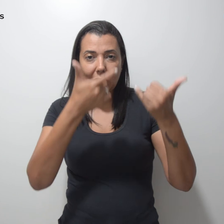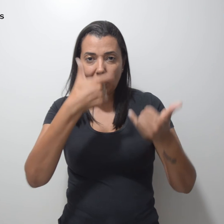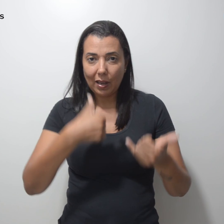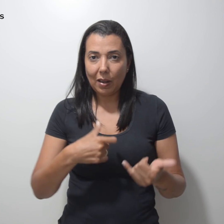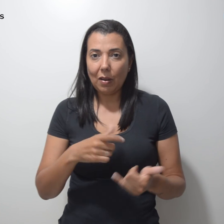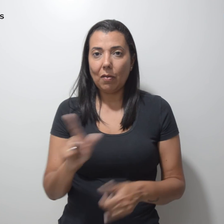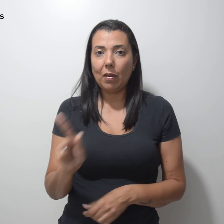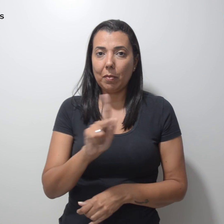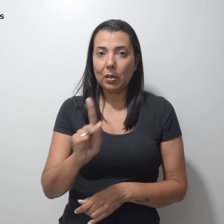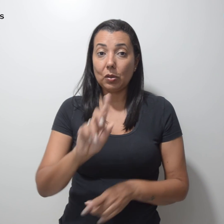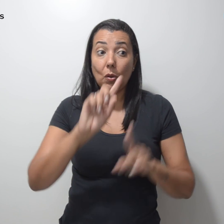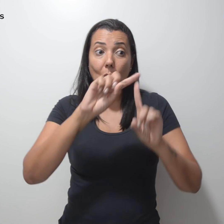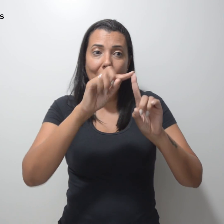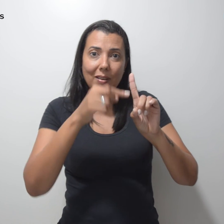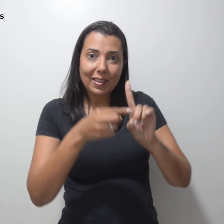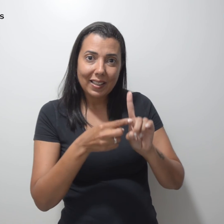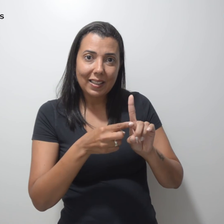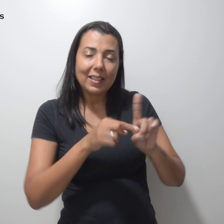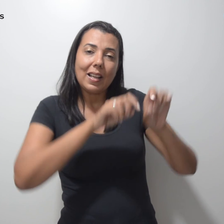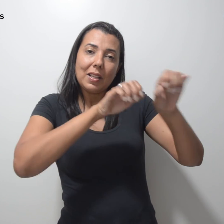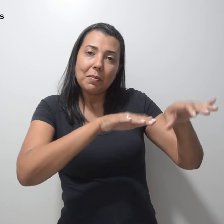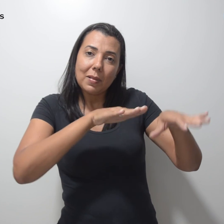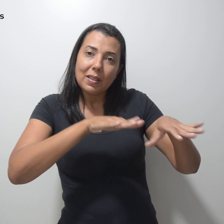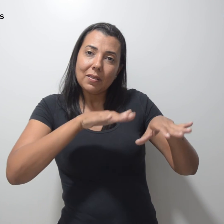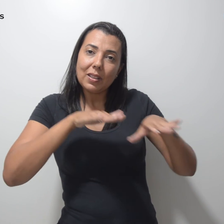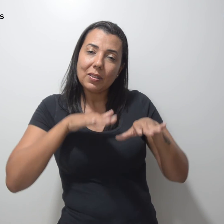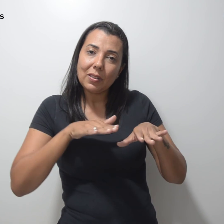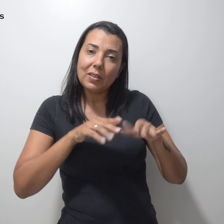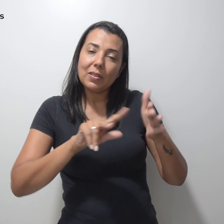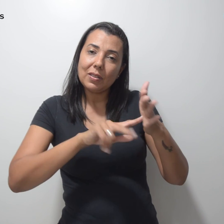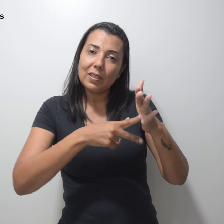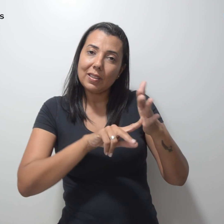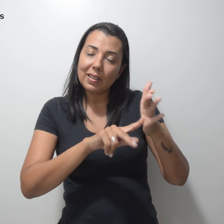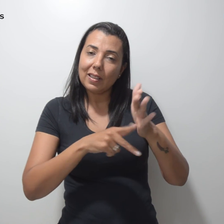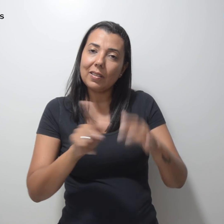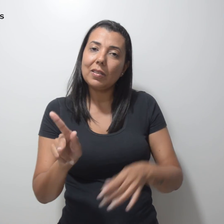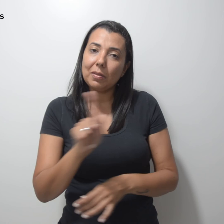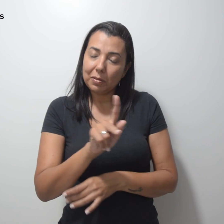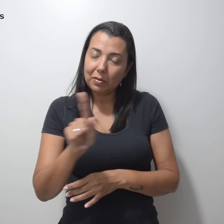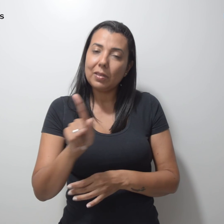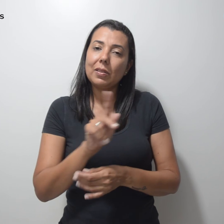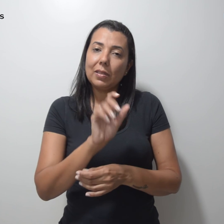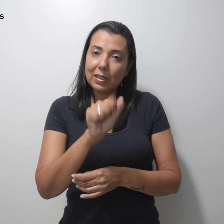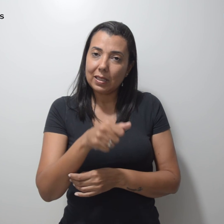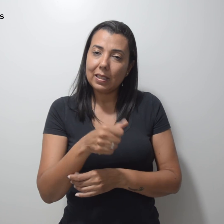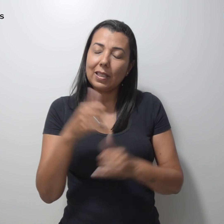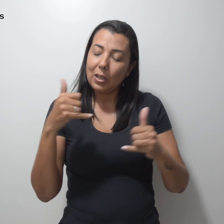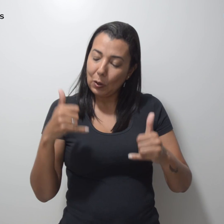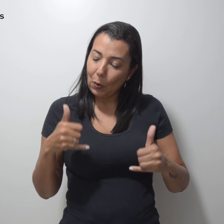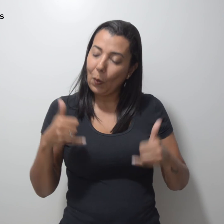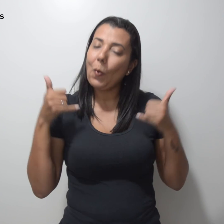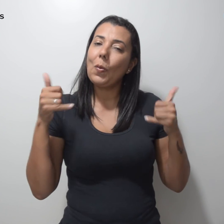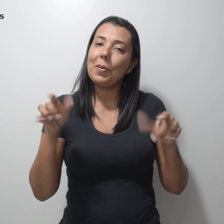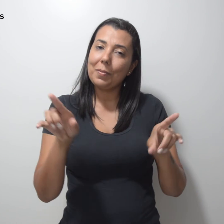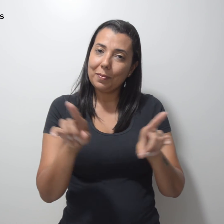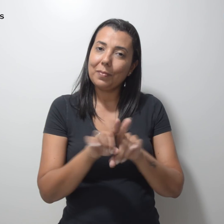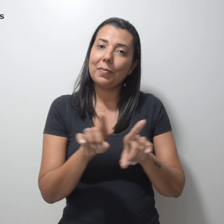pessoa gestada nas manifestações do Sindicato dos Professores e me orgulho muito disso, porque